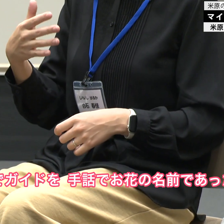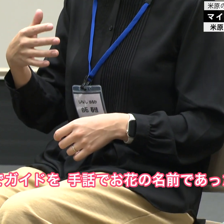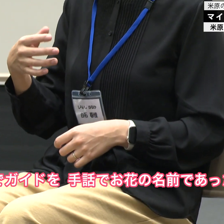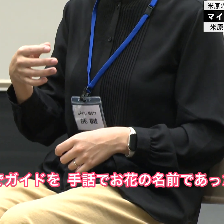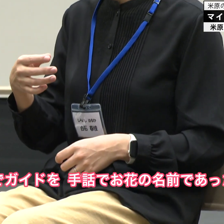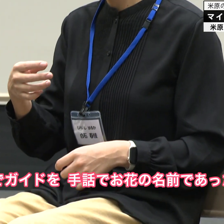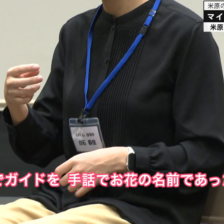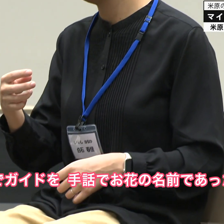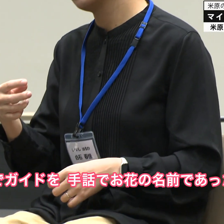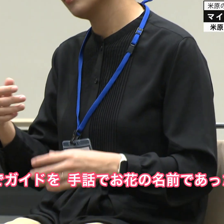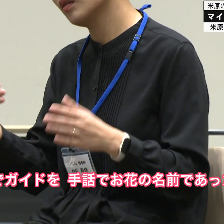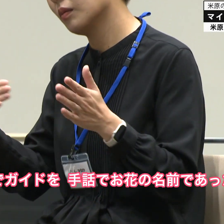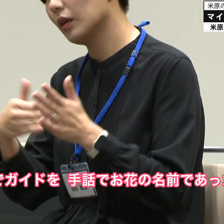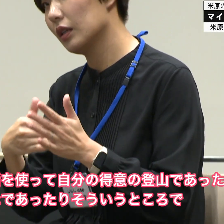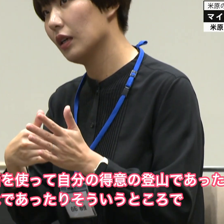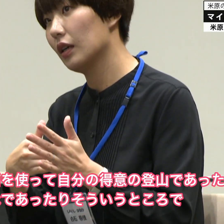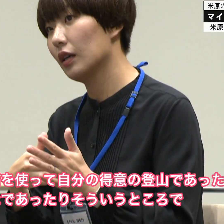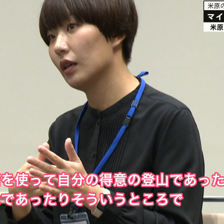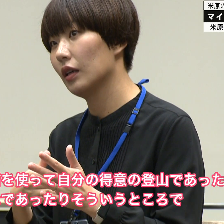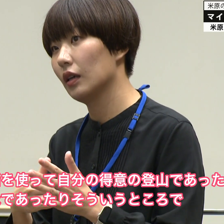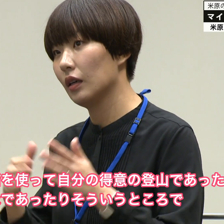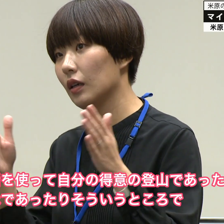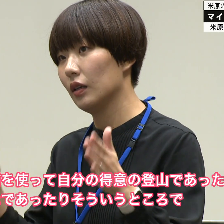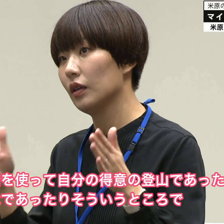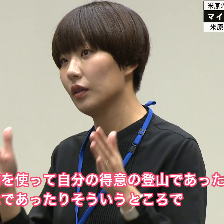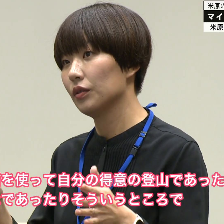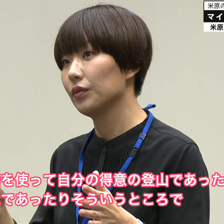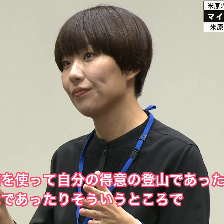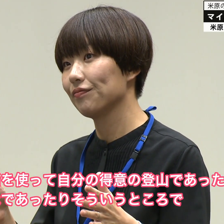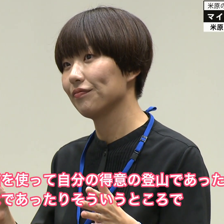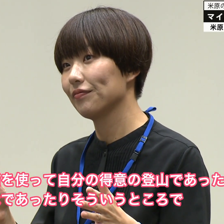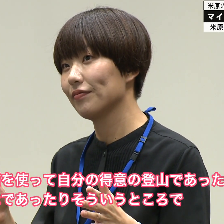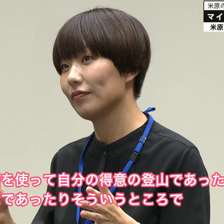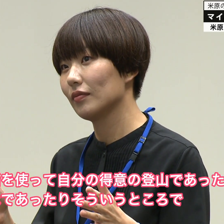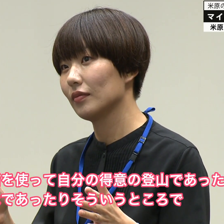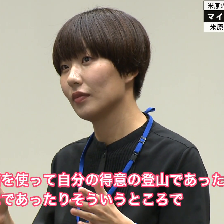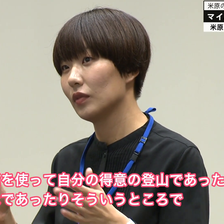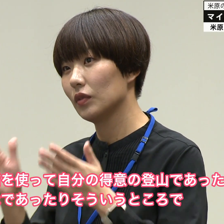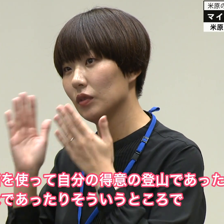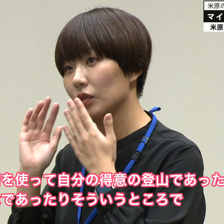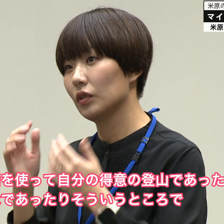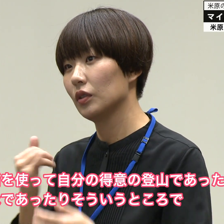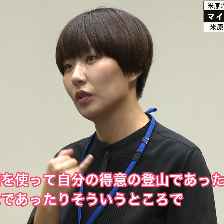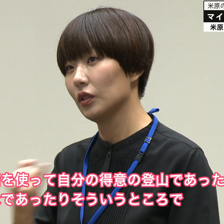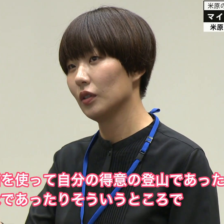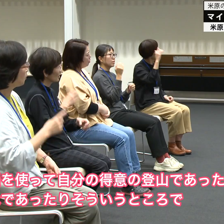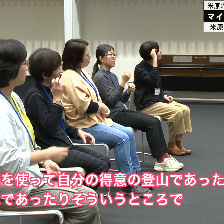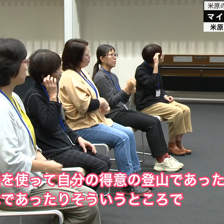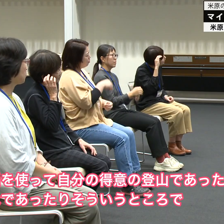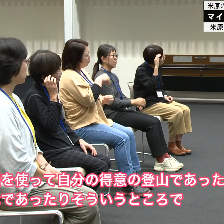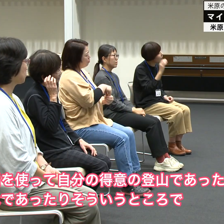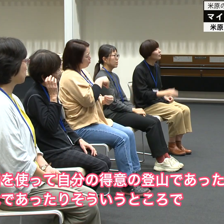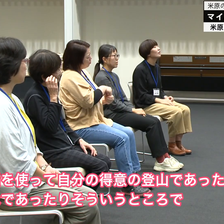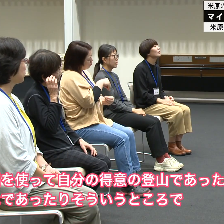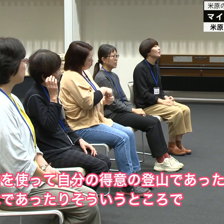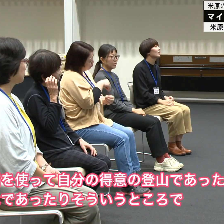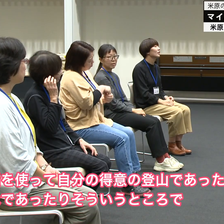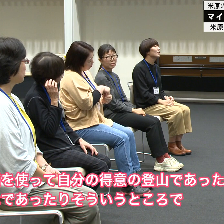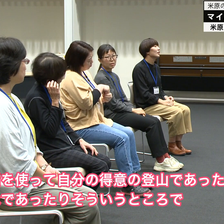ったり手話を使って、その自分の特技の登山であったり水泳であったり、そういうところで